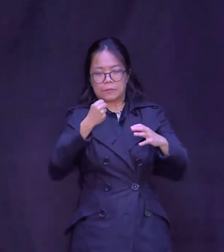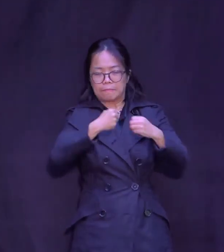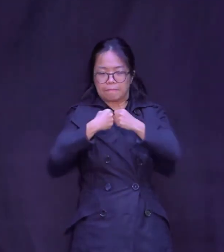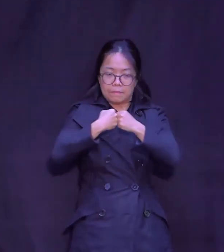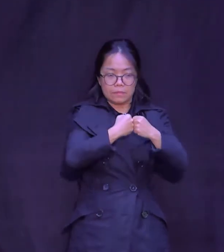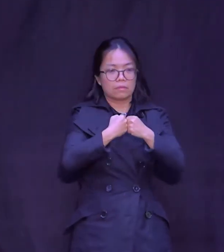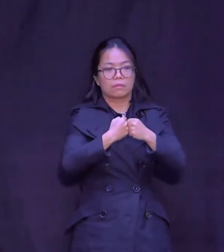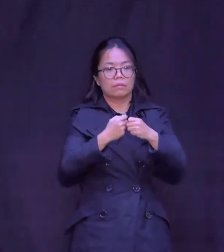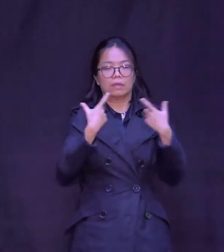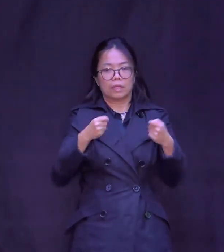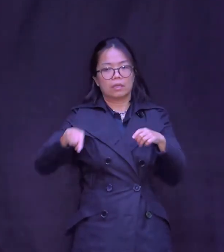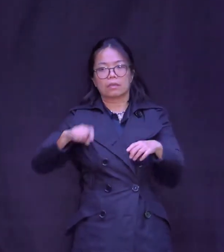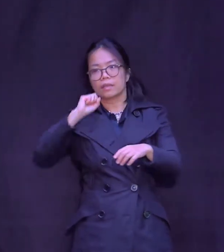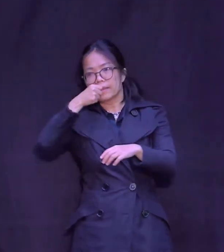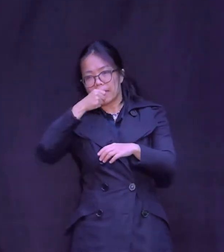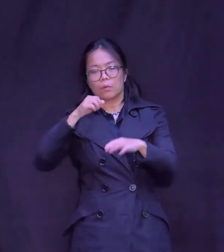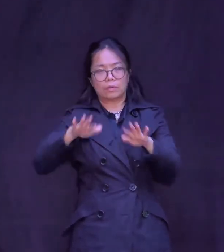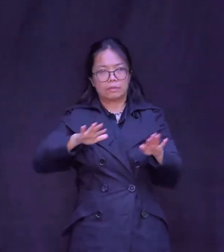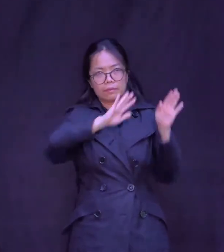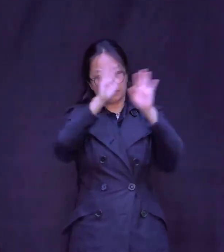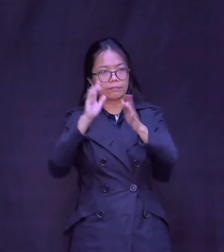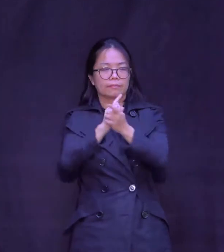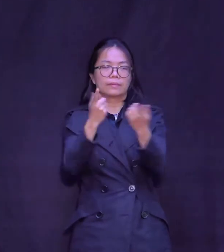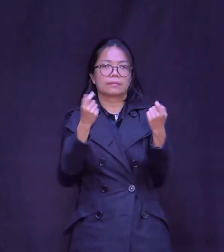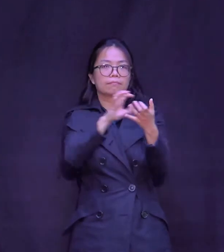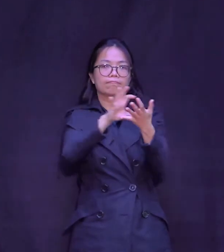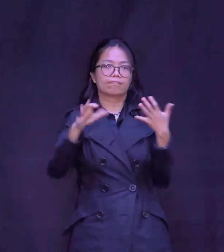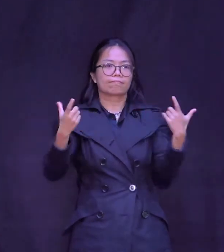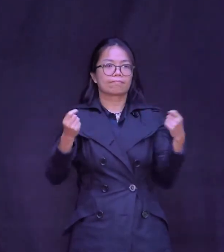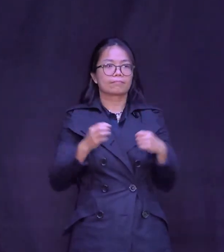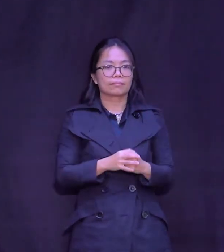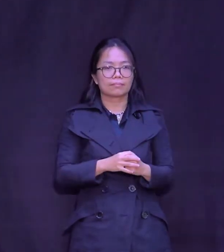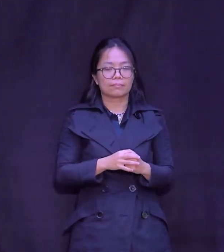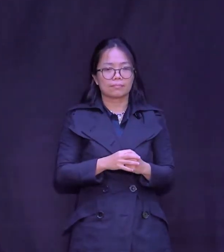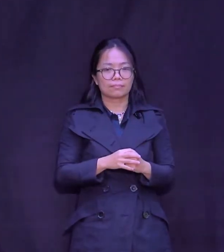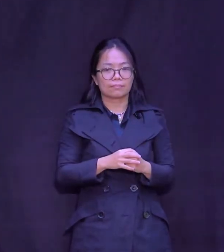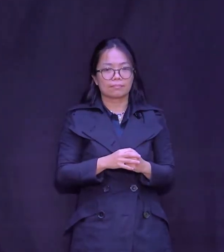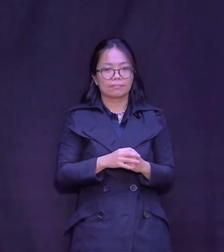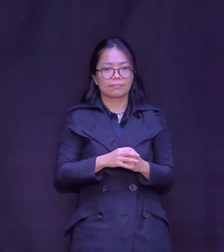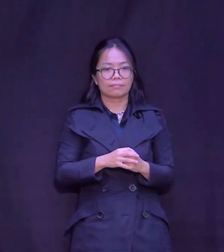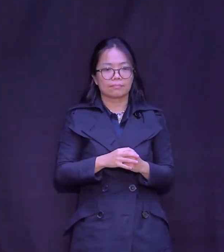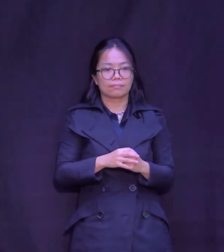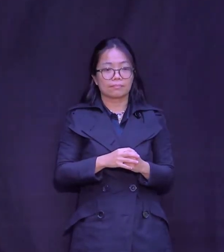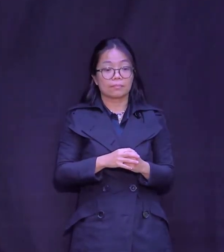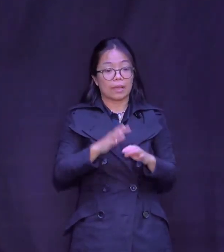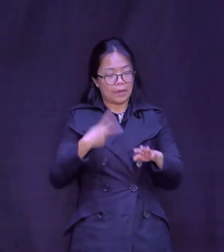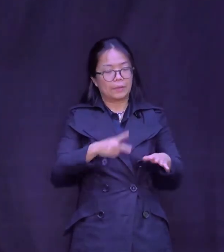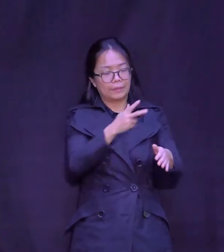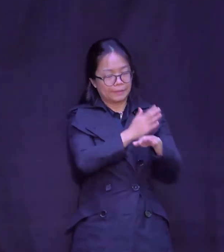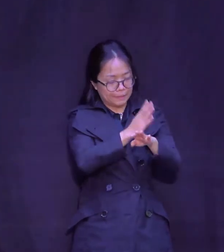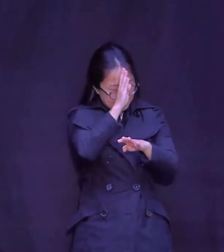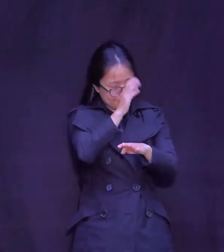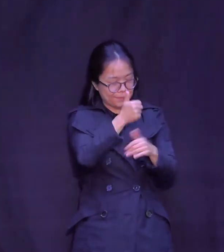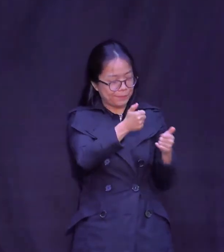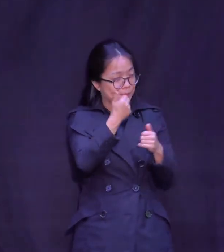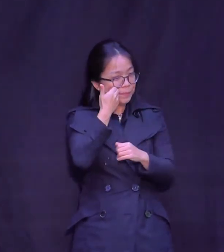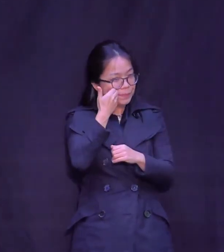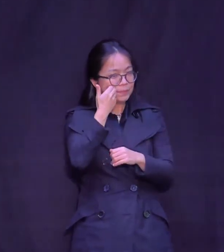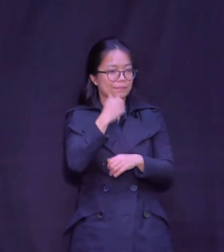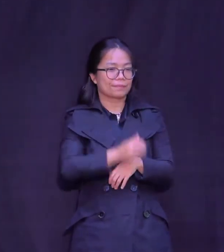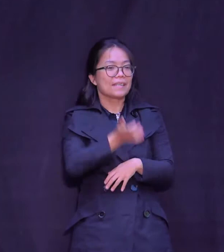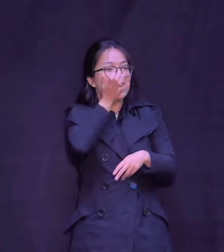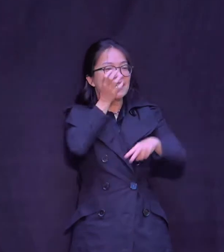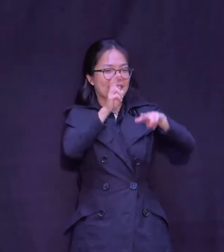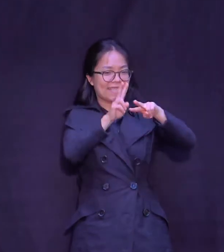也在回应我们台湾目前的局势。那另外我们也要感谢那个石井